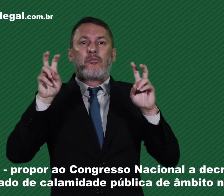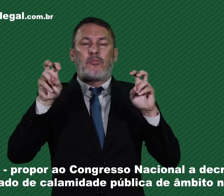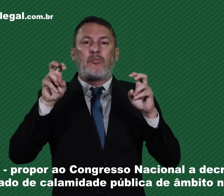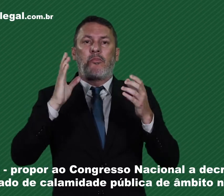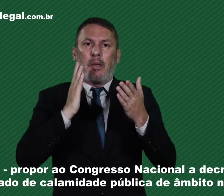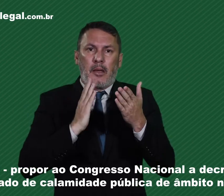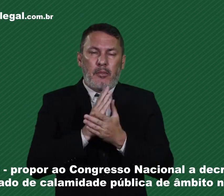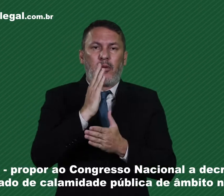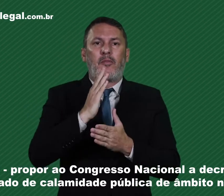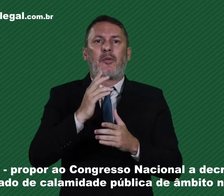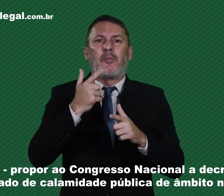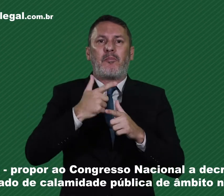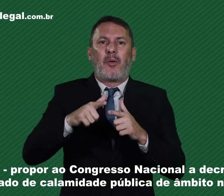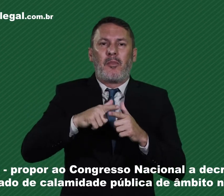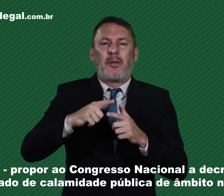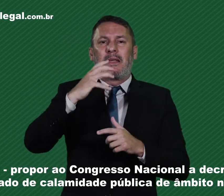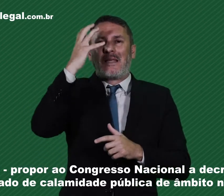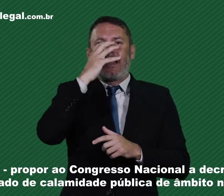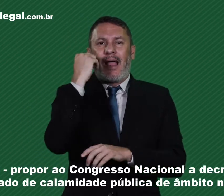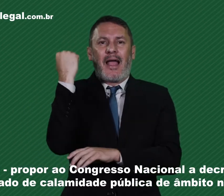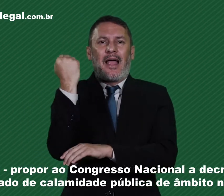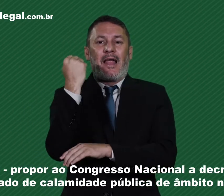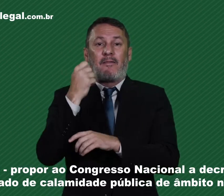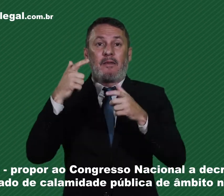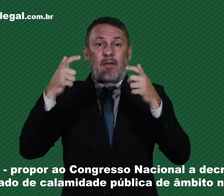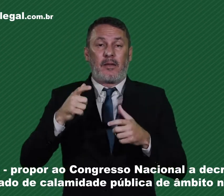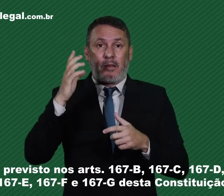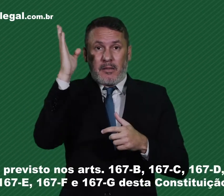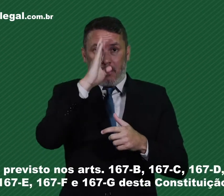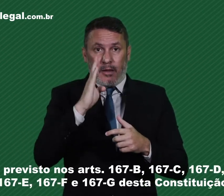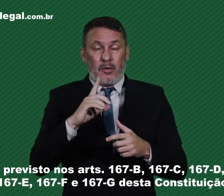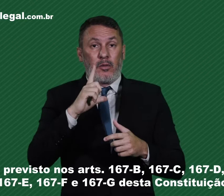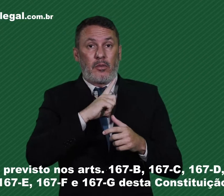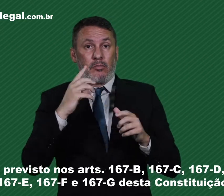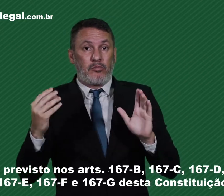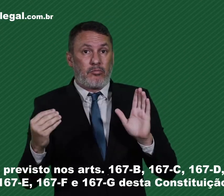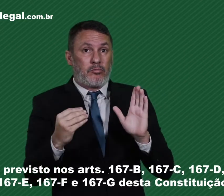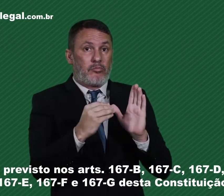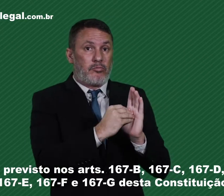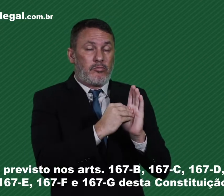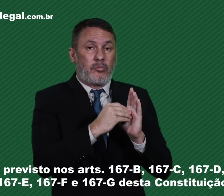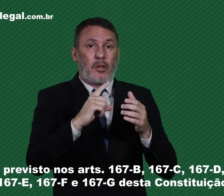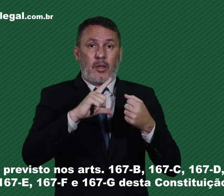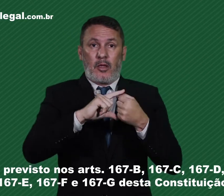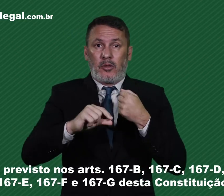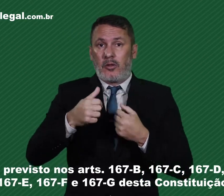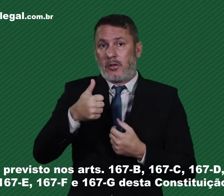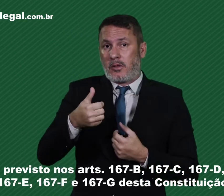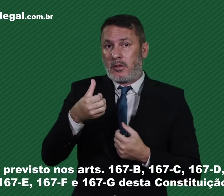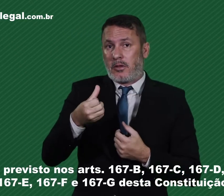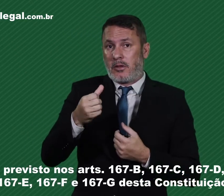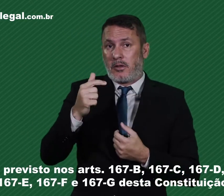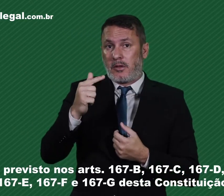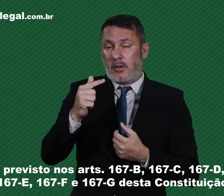do Estado de calamidade pública de âmbito nacional previsto nos artigos 167